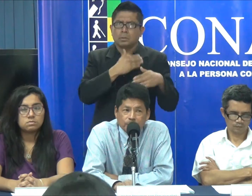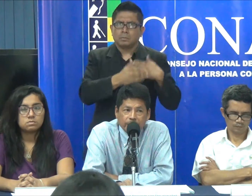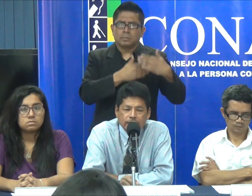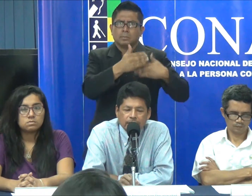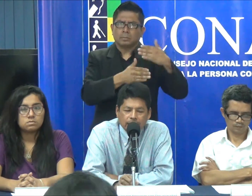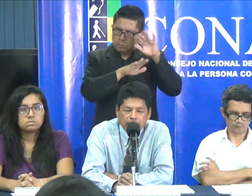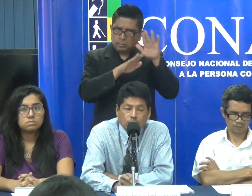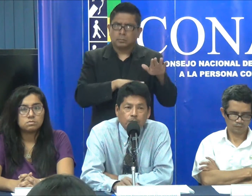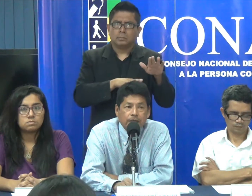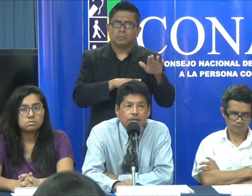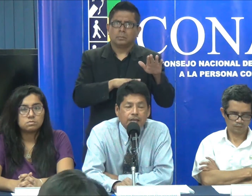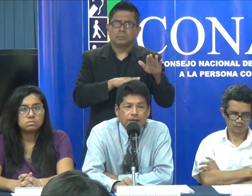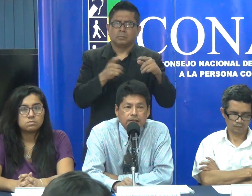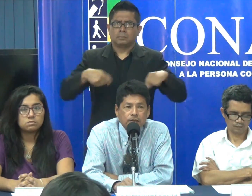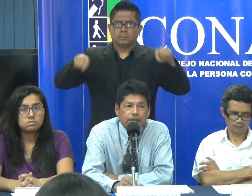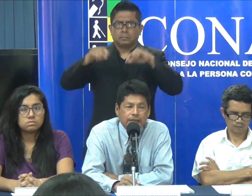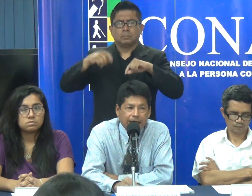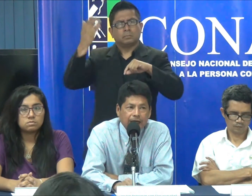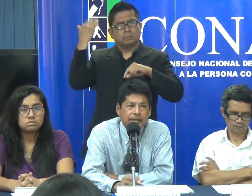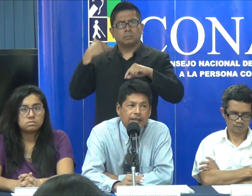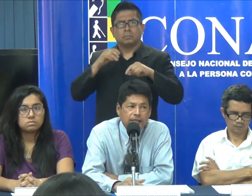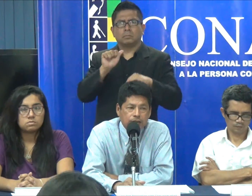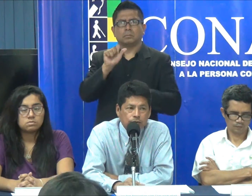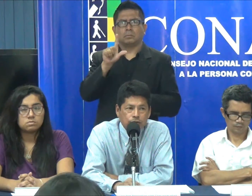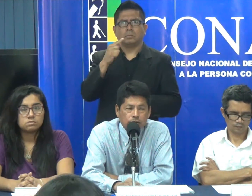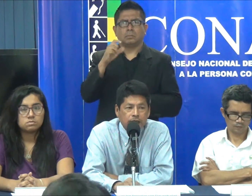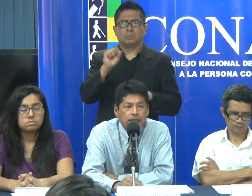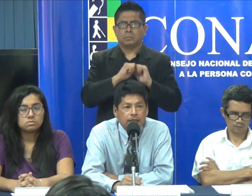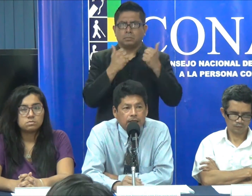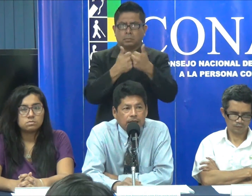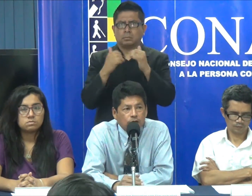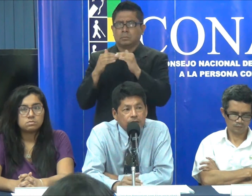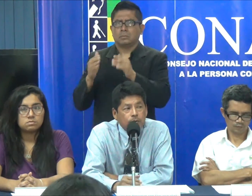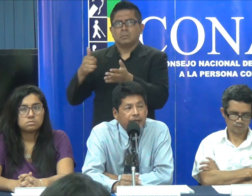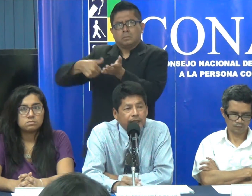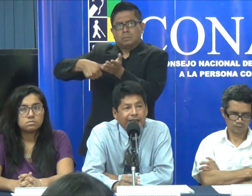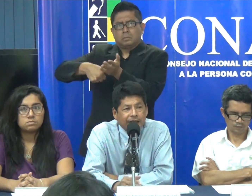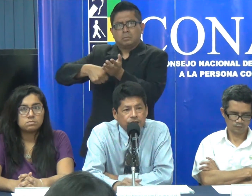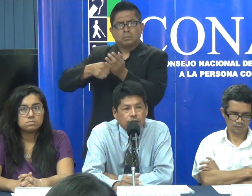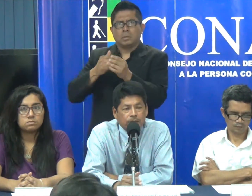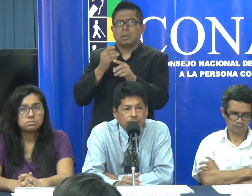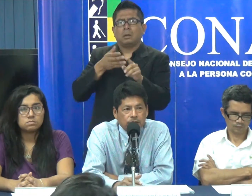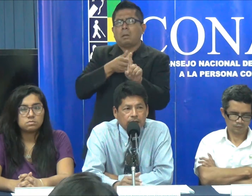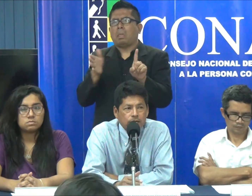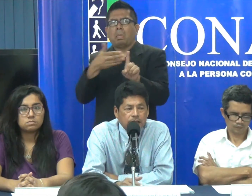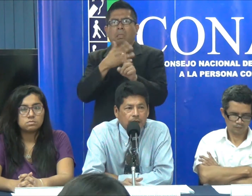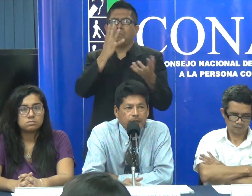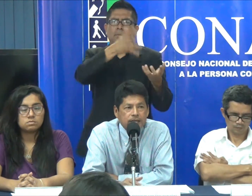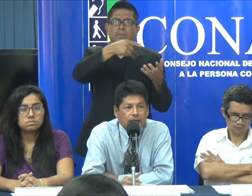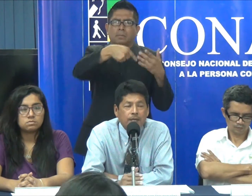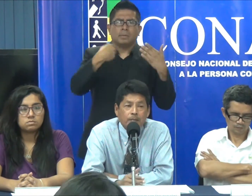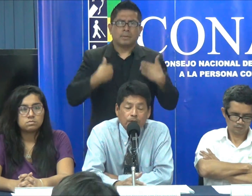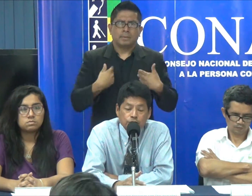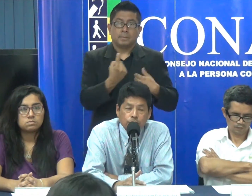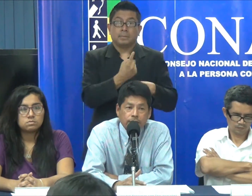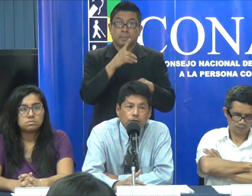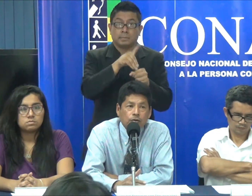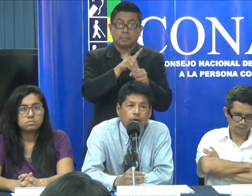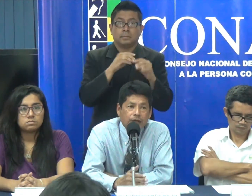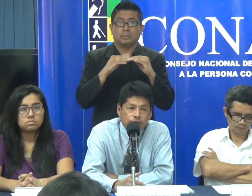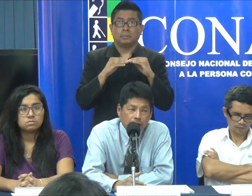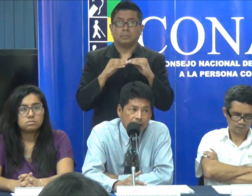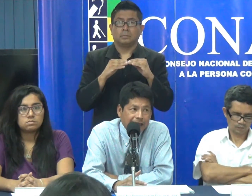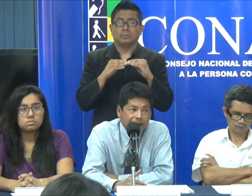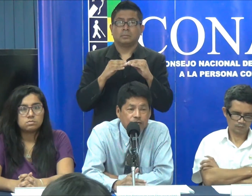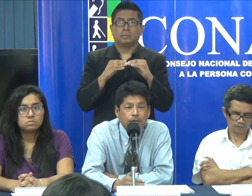se respete el convenio establecido entre ALGES y la institución y que no se vulneren derechos de personas con discapacidad, pero sobre